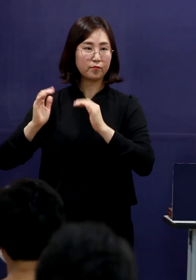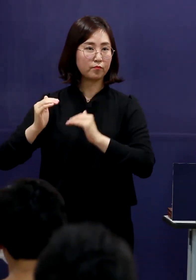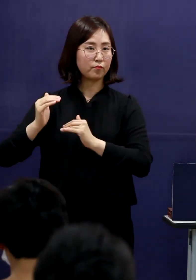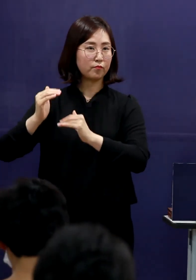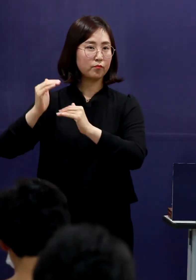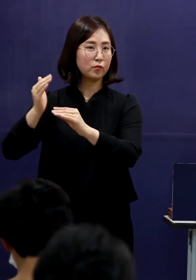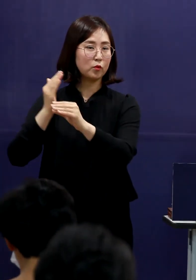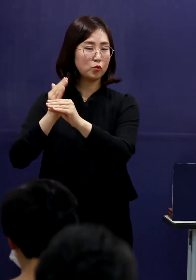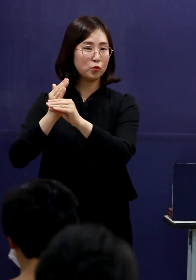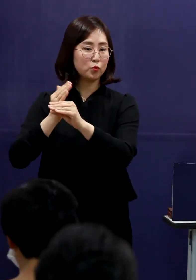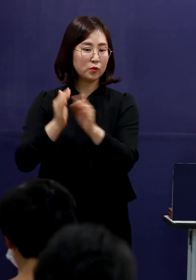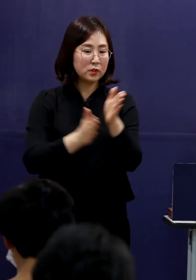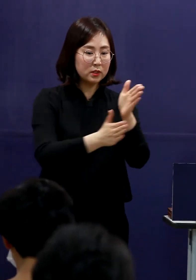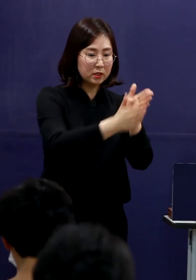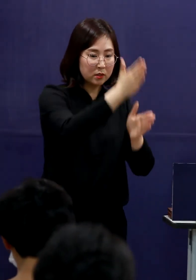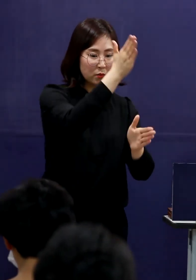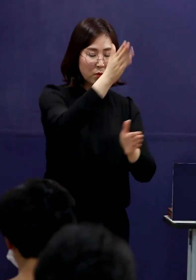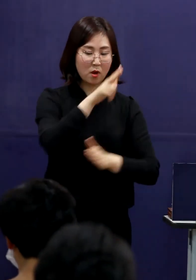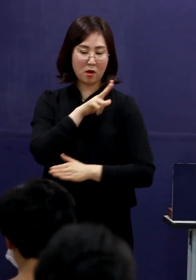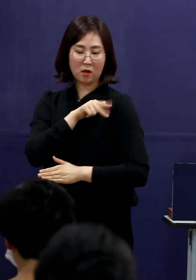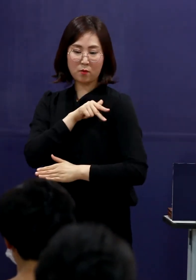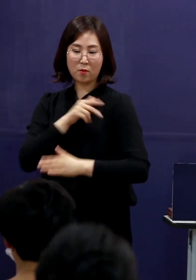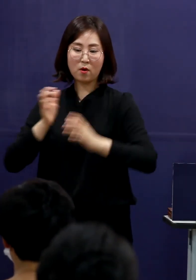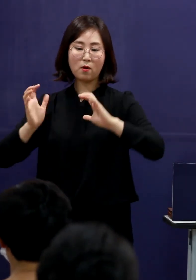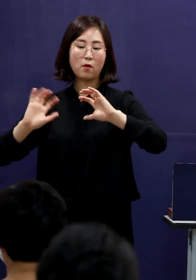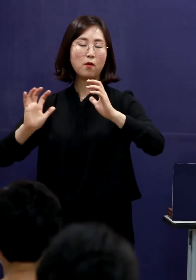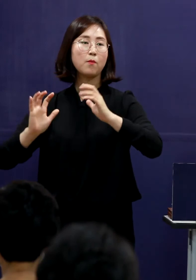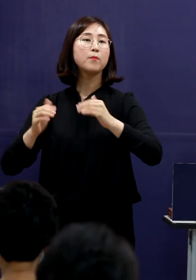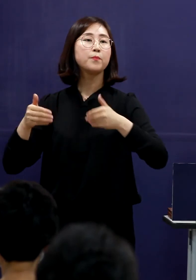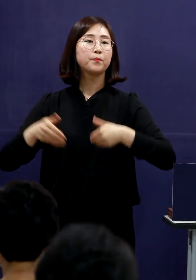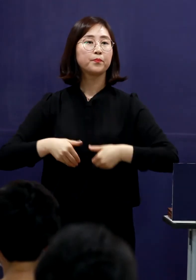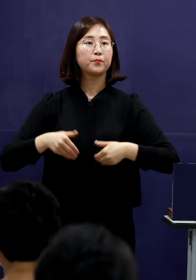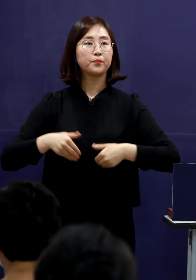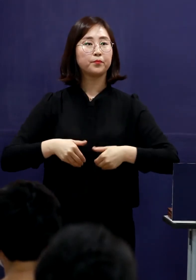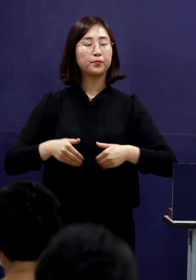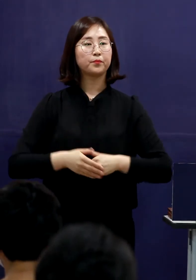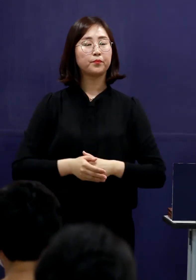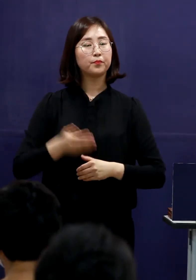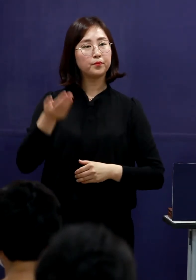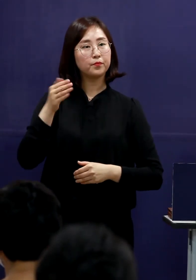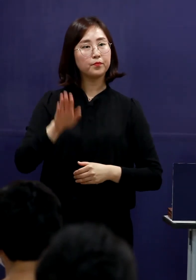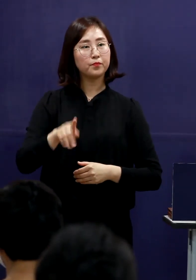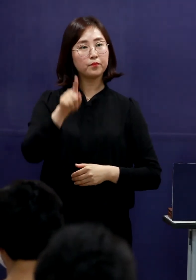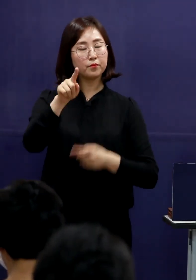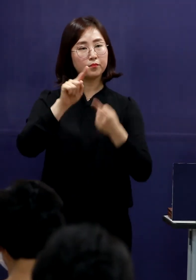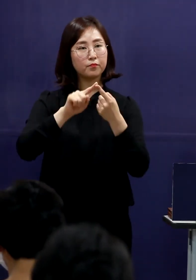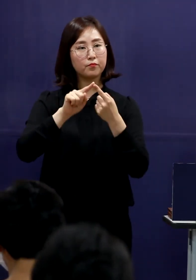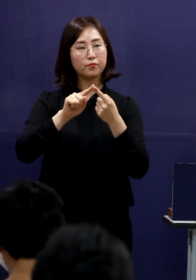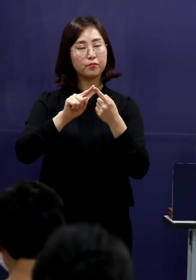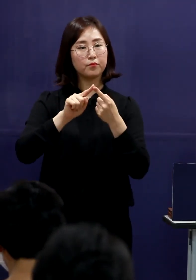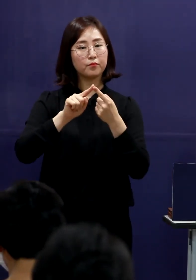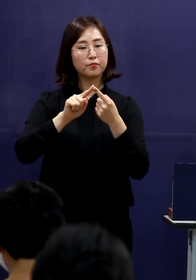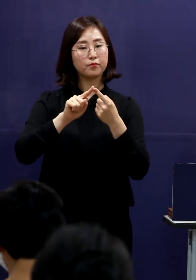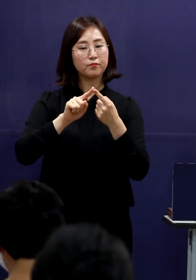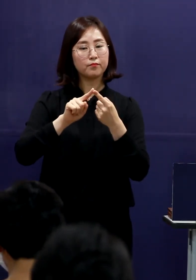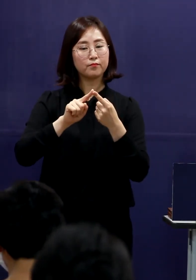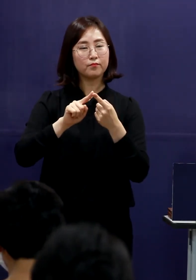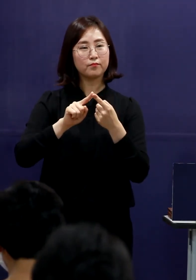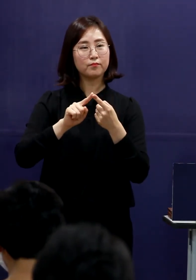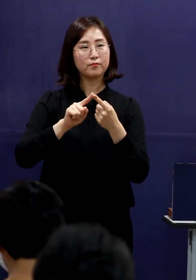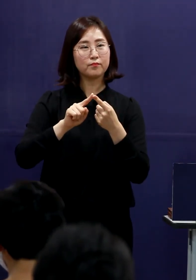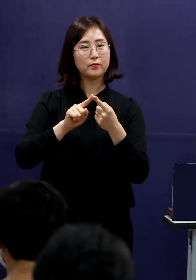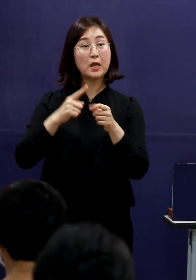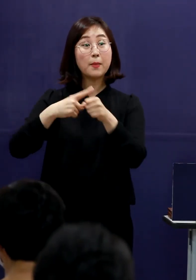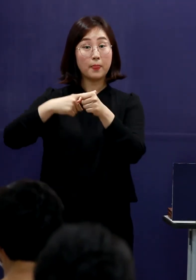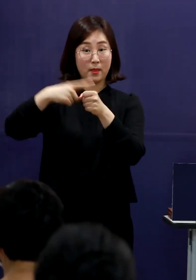집행부가 좀 협의를 좀 해 나가야 될 일로 그렇게 생각이 돼요. 그런데 그 부분은 아직은 좀 시기적으로 내년